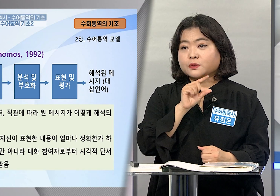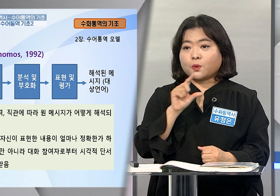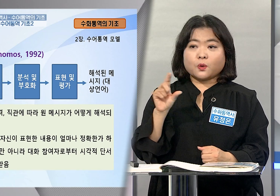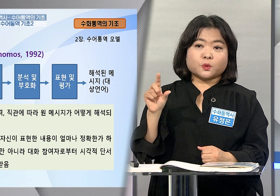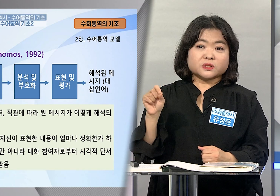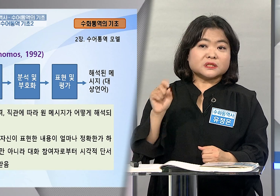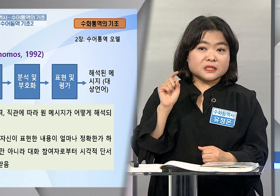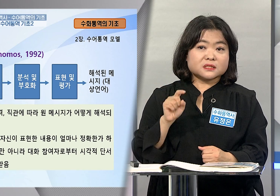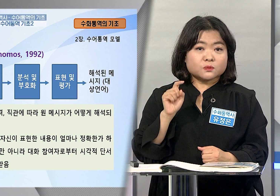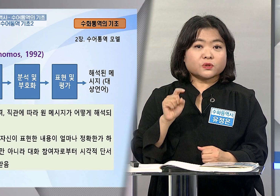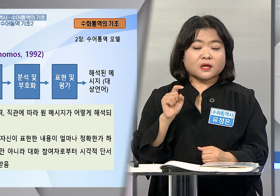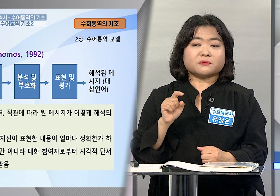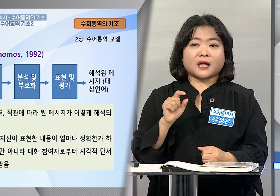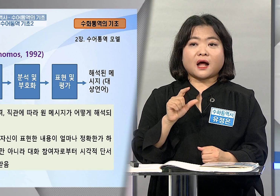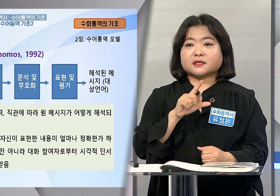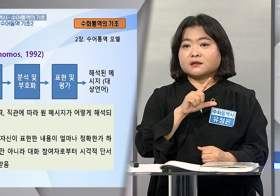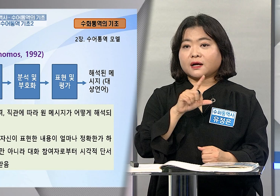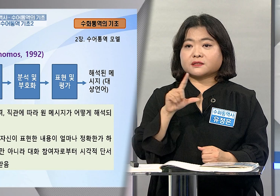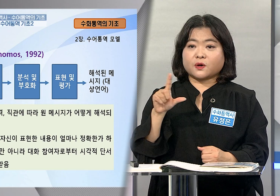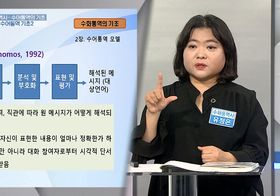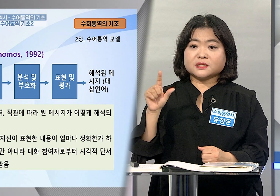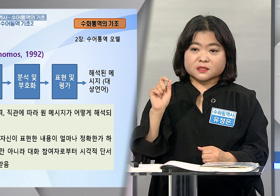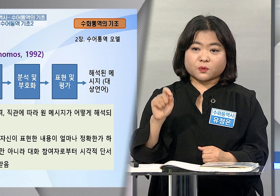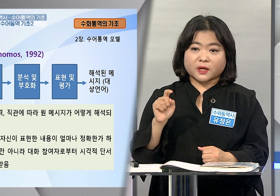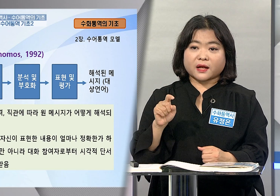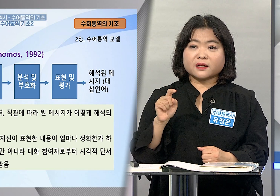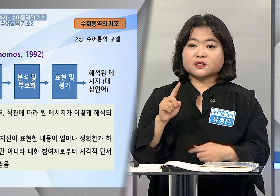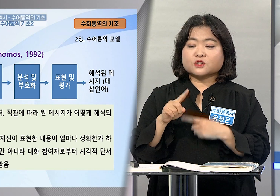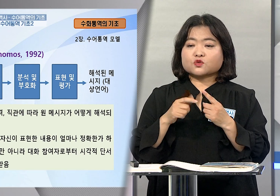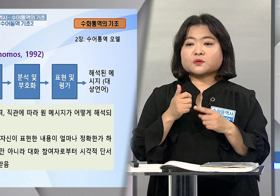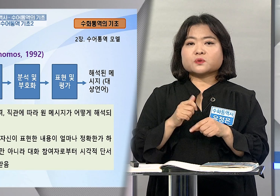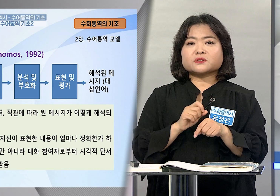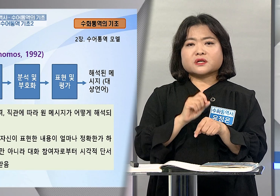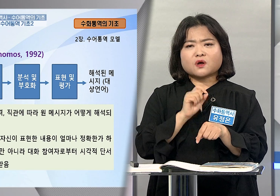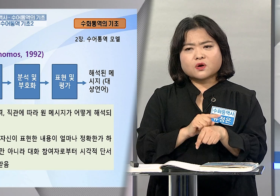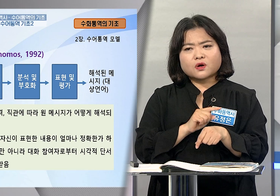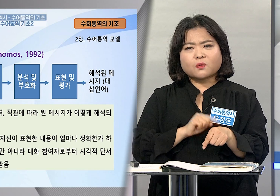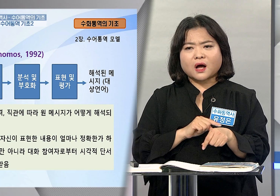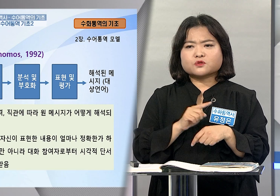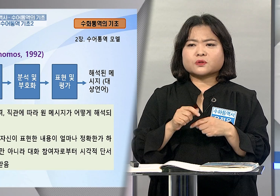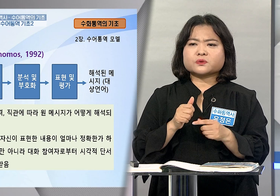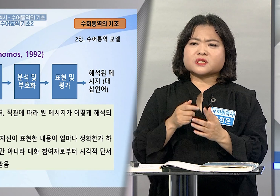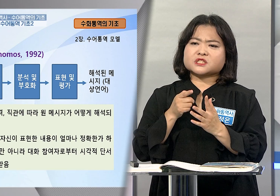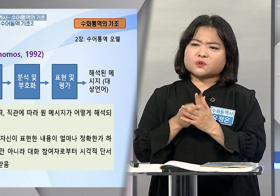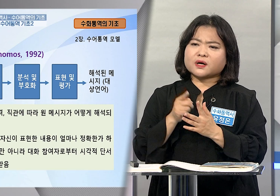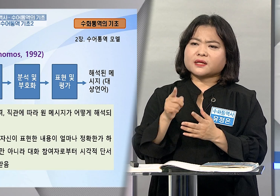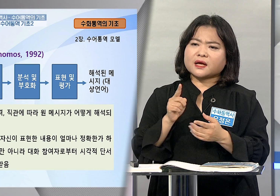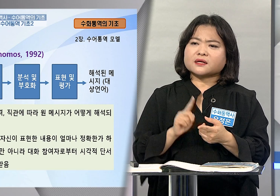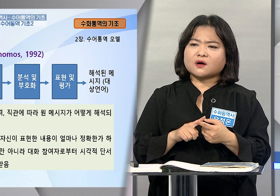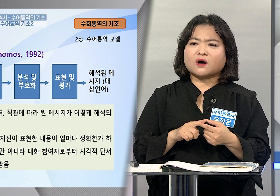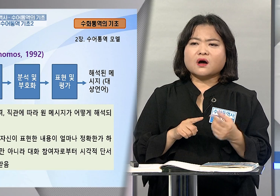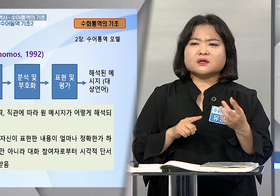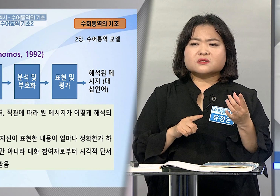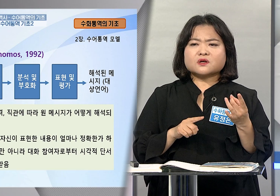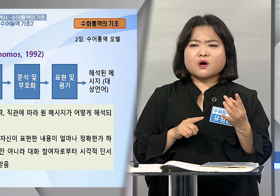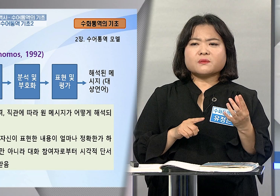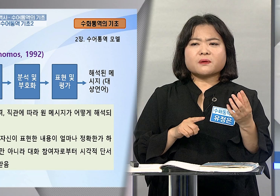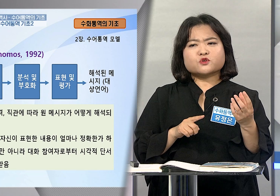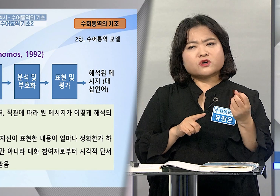요 도식은 인지 모델입니다. 기억하세요. 인지 모델. 수화통역사의 성격과 수화통역사의 직관에 따라서 처음에